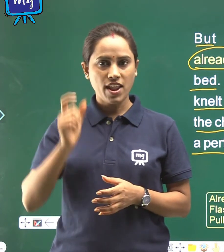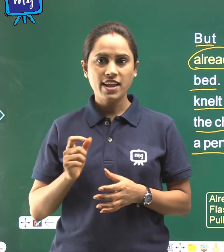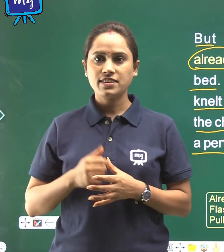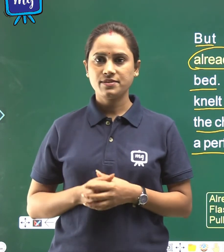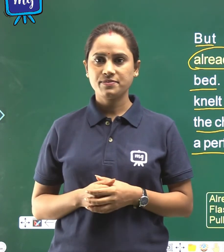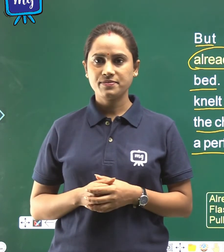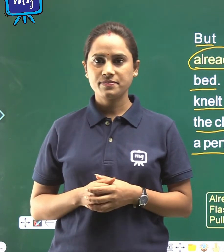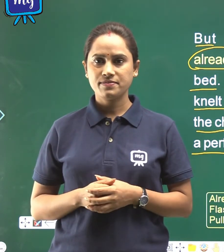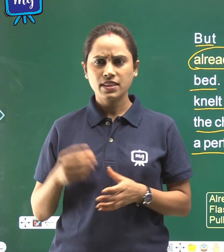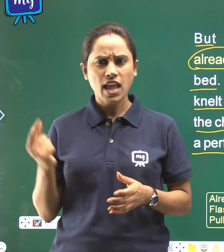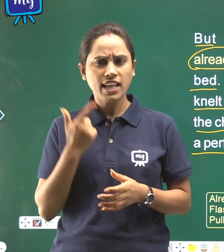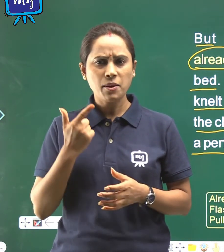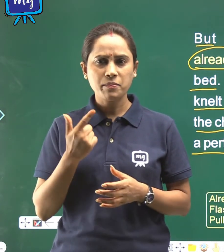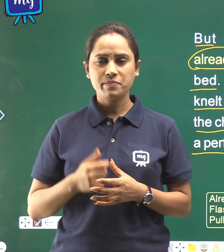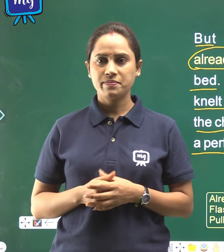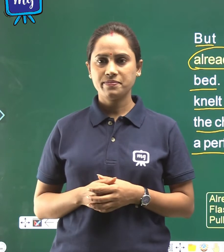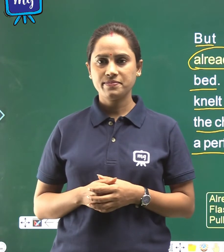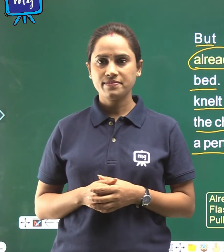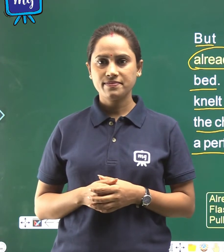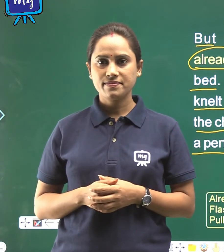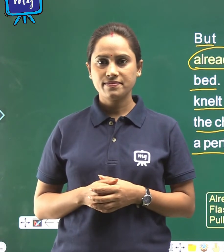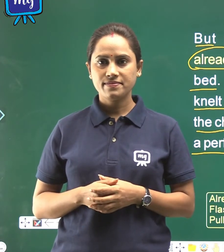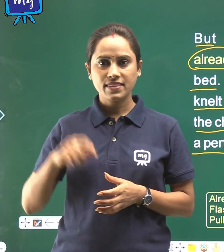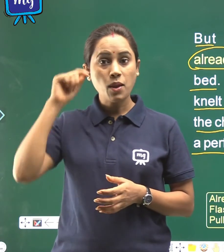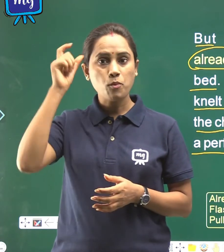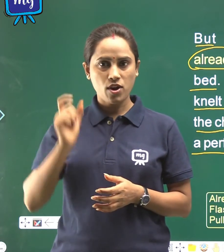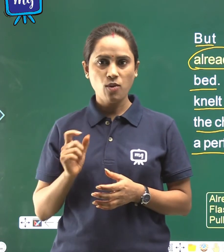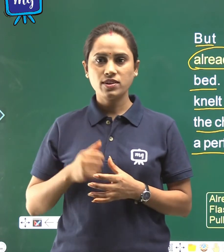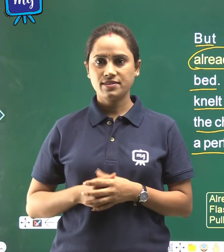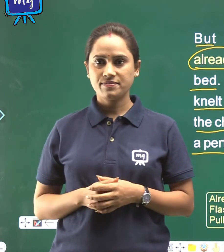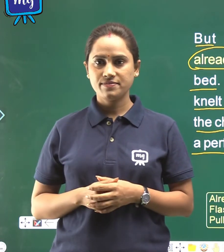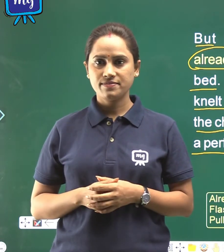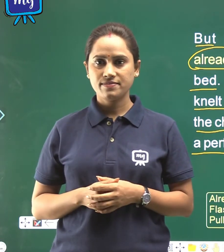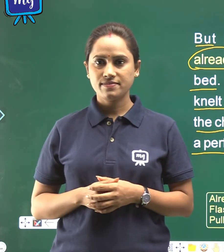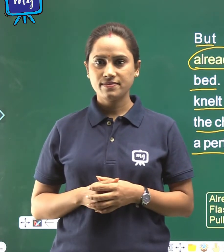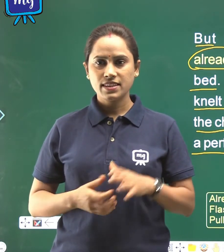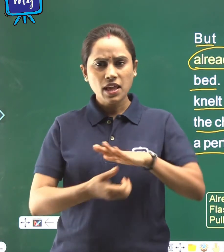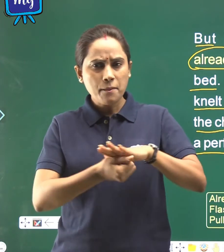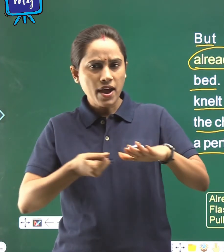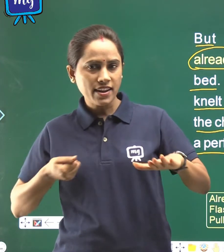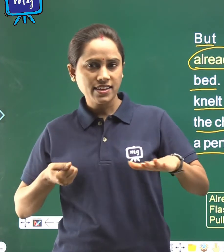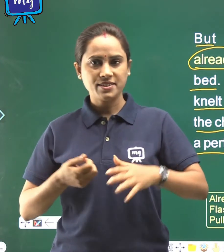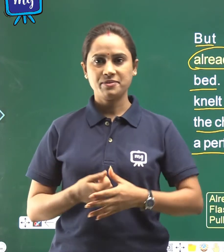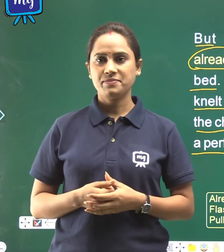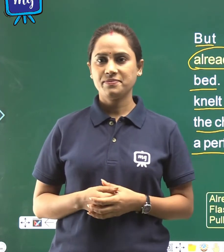flash, एकदम, pulled out, बाहर खींचना.